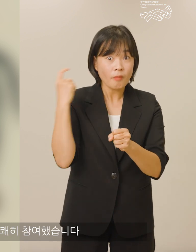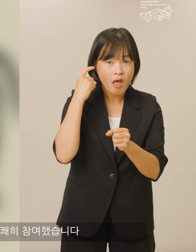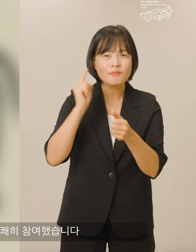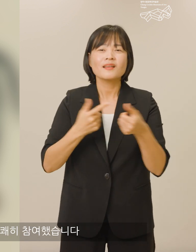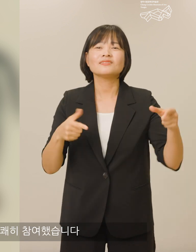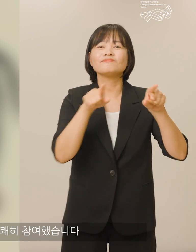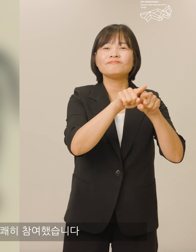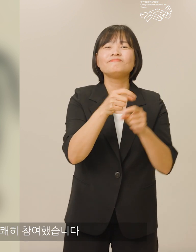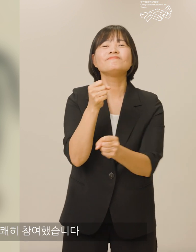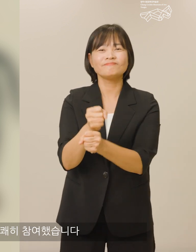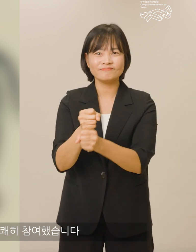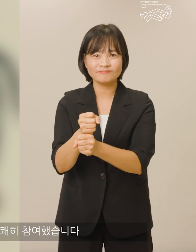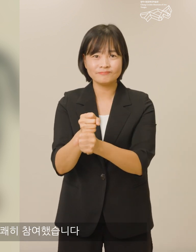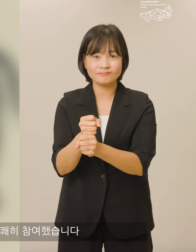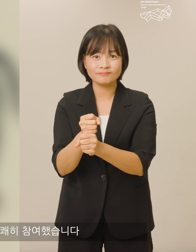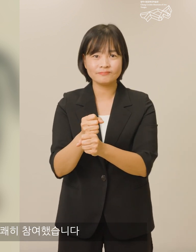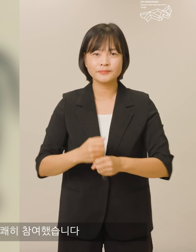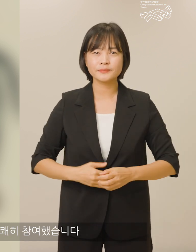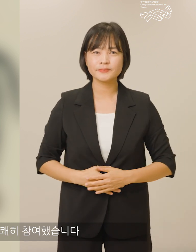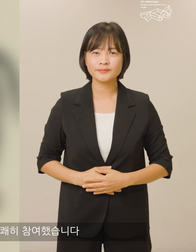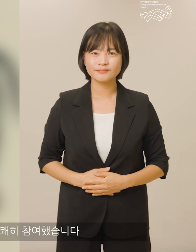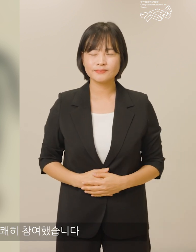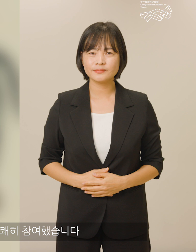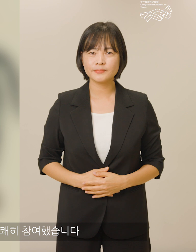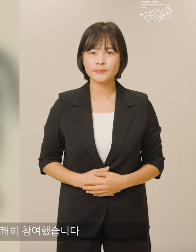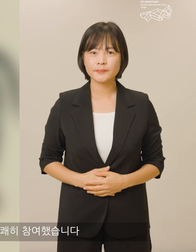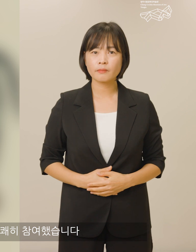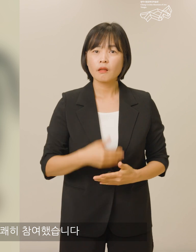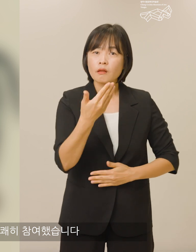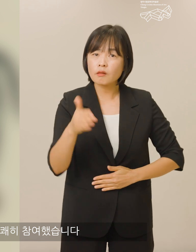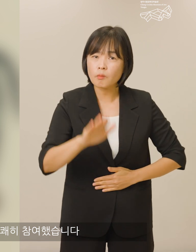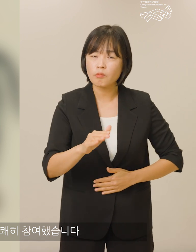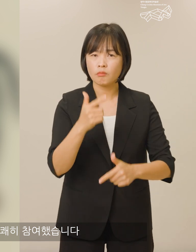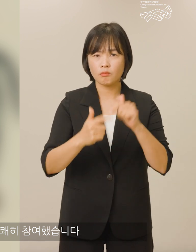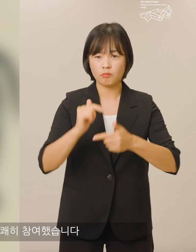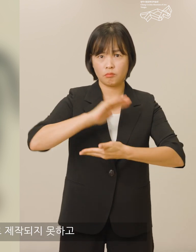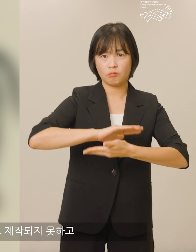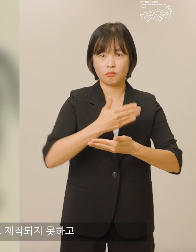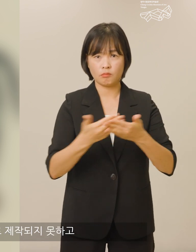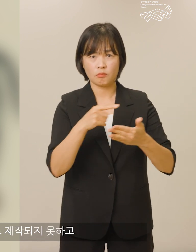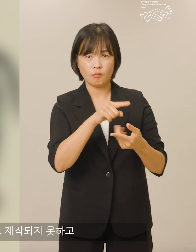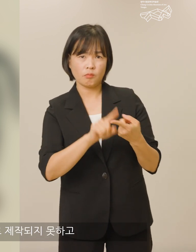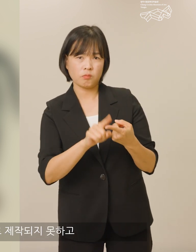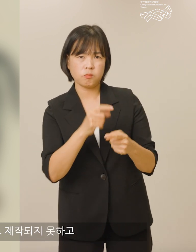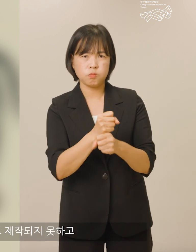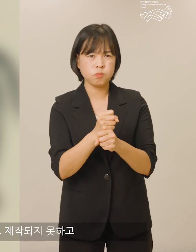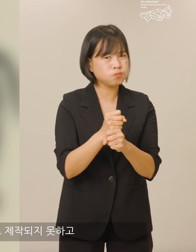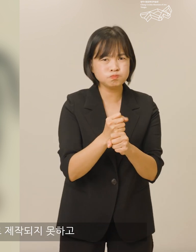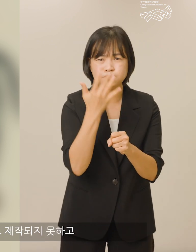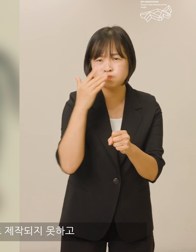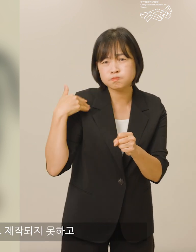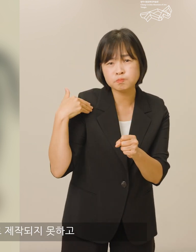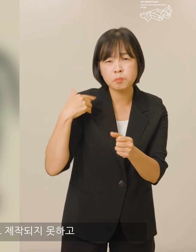판화집을 제작한다는 소식을 전해 듣고 흔쾌히 참여했습니다. 하지만 당시에는